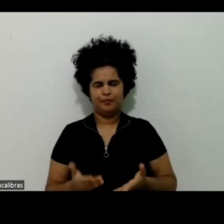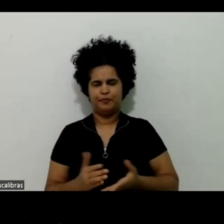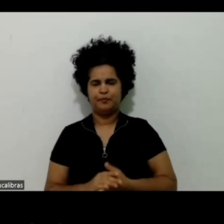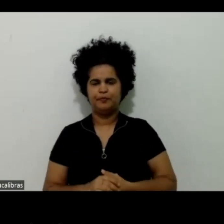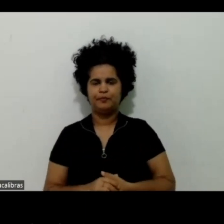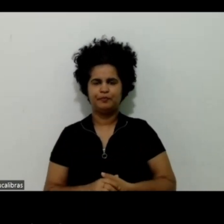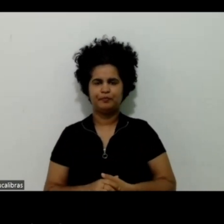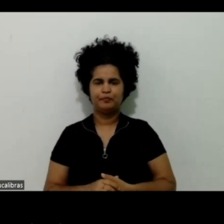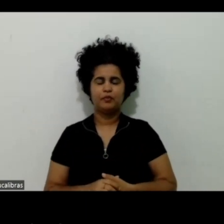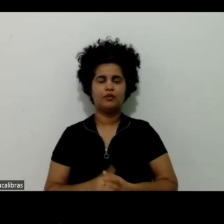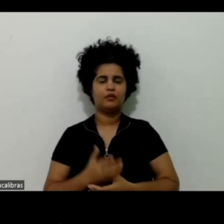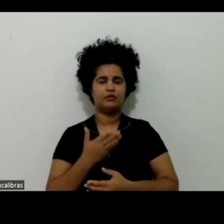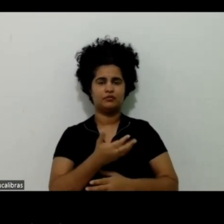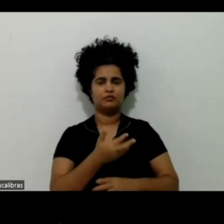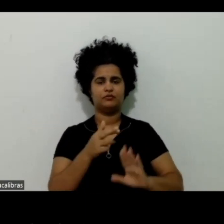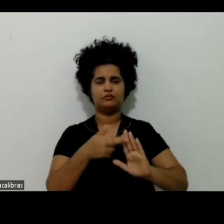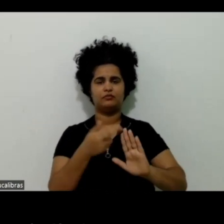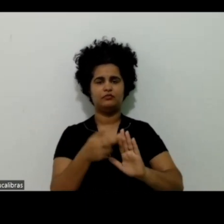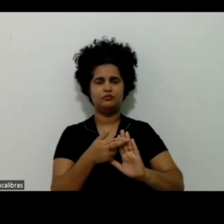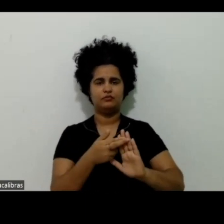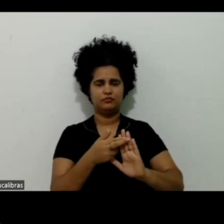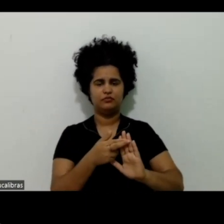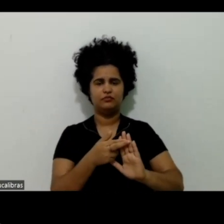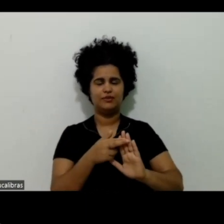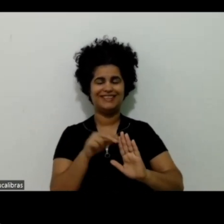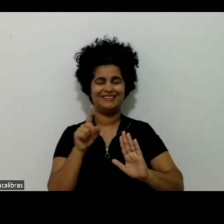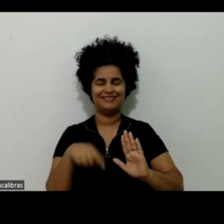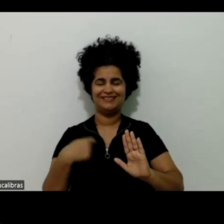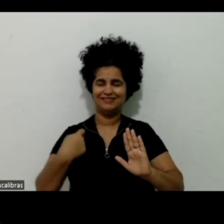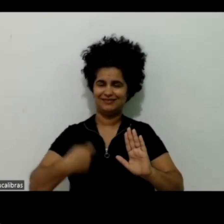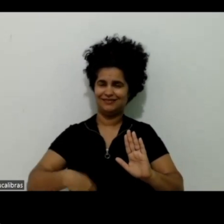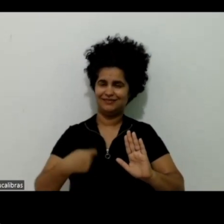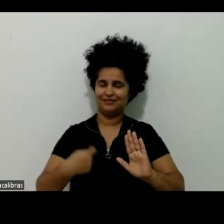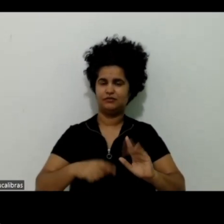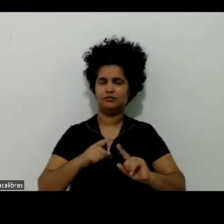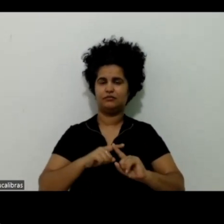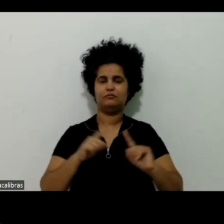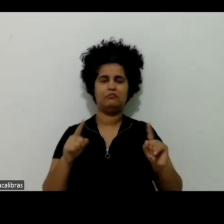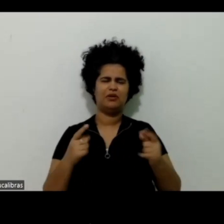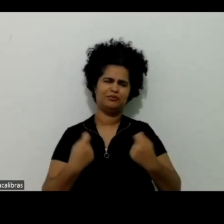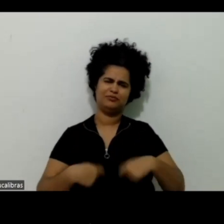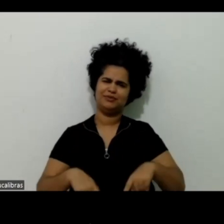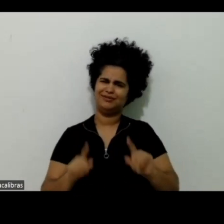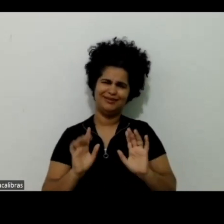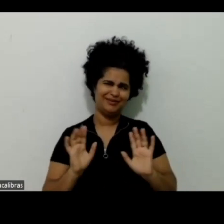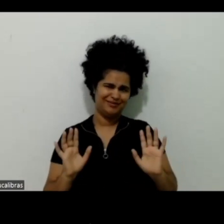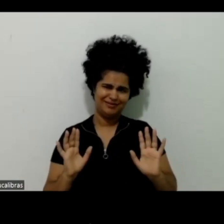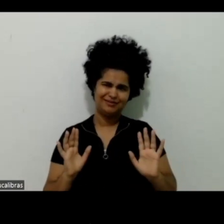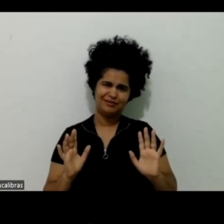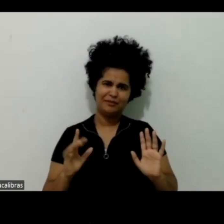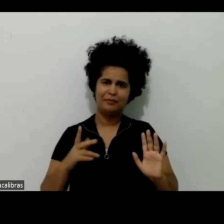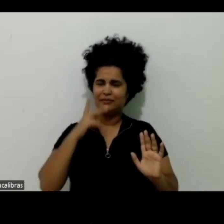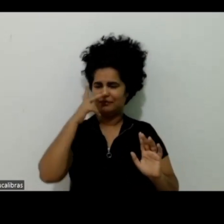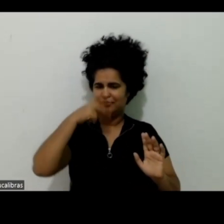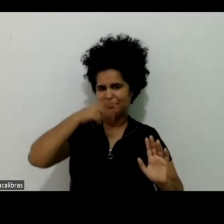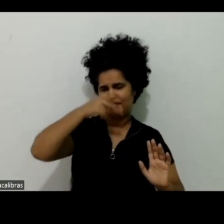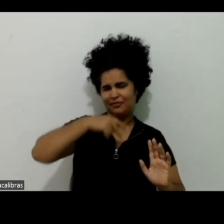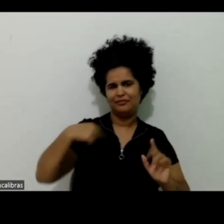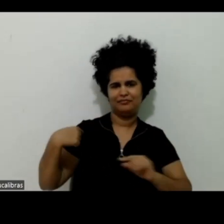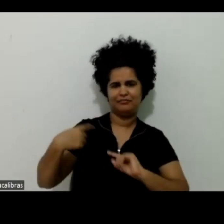É uma resolução imprescindível, mas não precisaria ser, né? E aí por isso que é preciso que